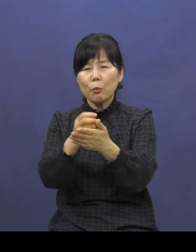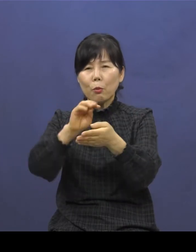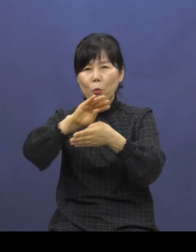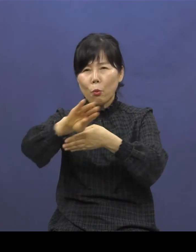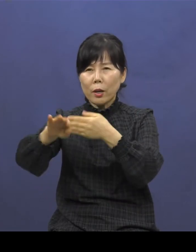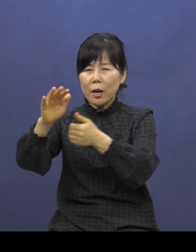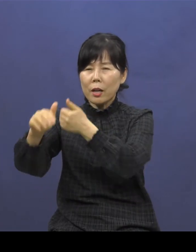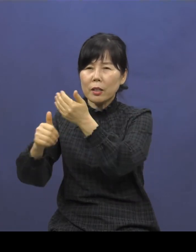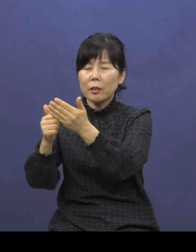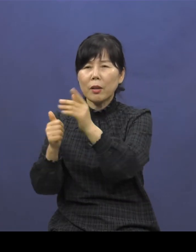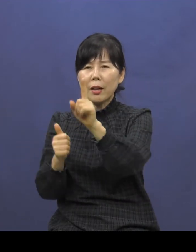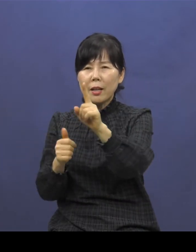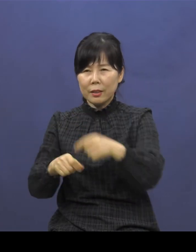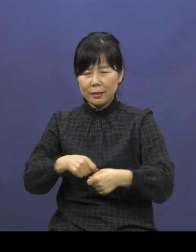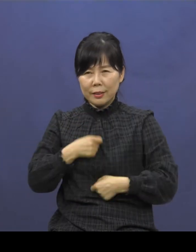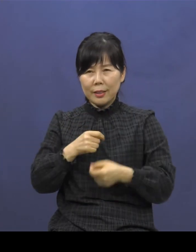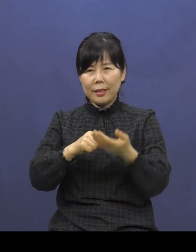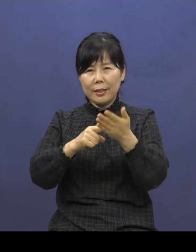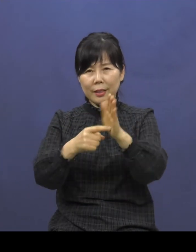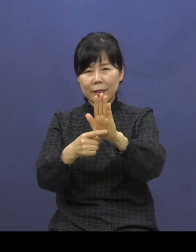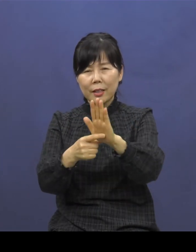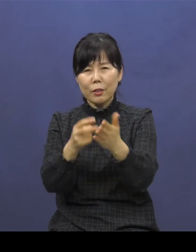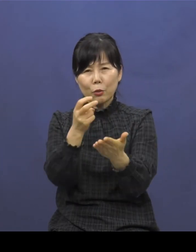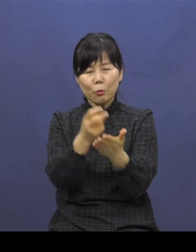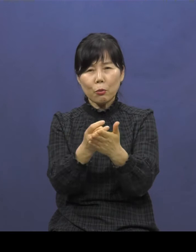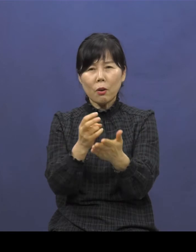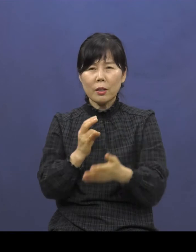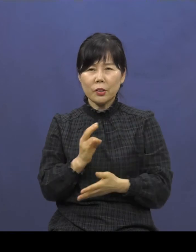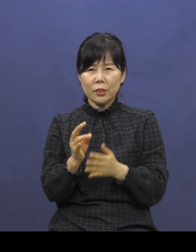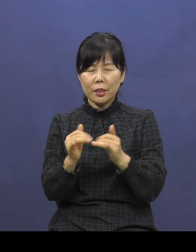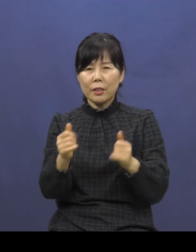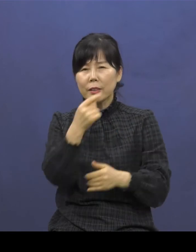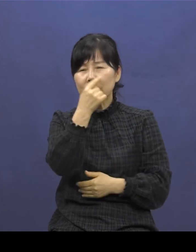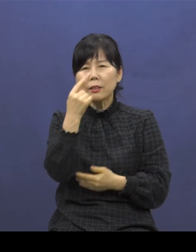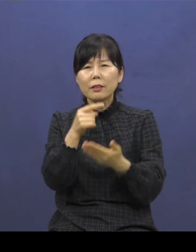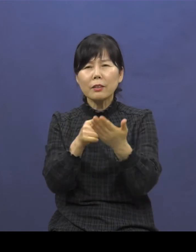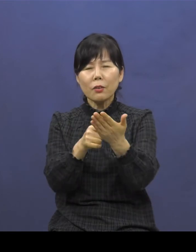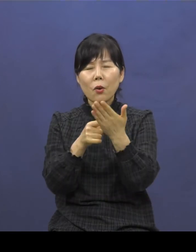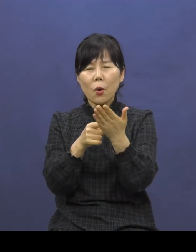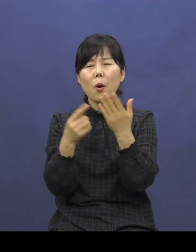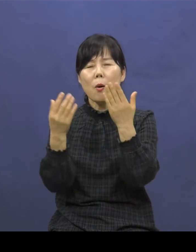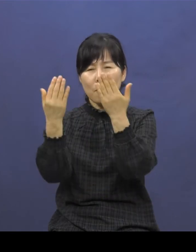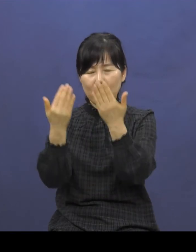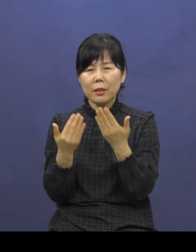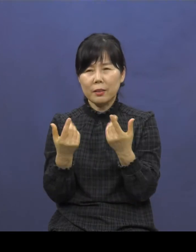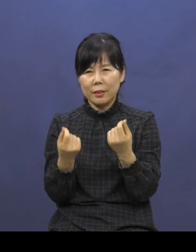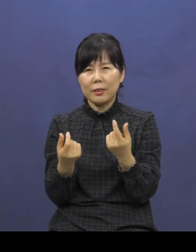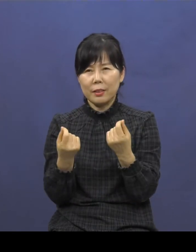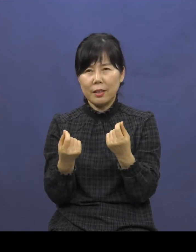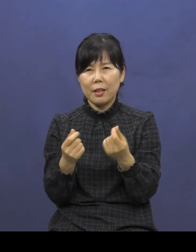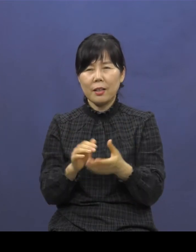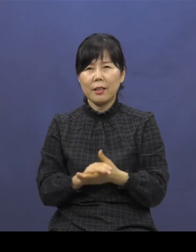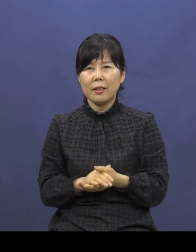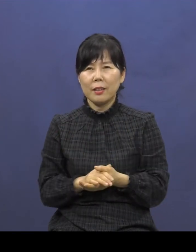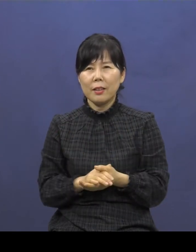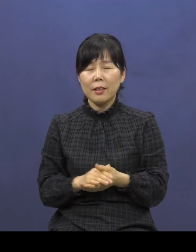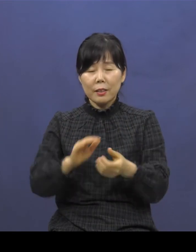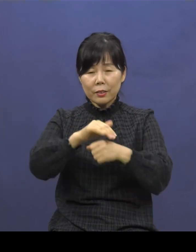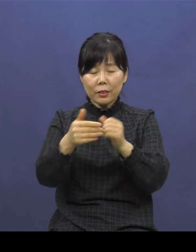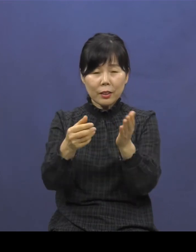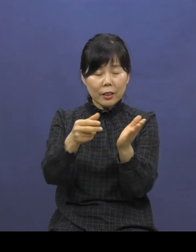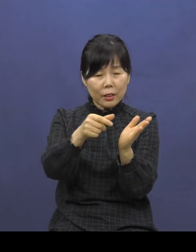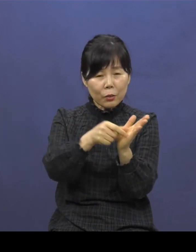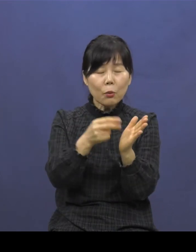이제는 율법에 하나님의 한 의가 나타났으니 율법과 선지자들에게 증거를 받은 것이라 라는 말씀이에요.